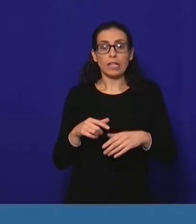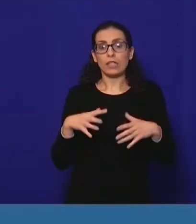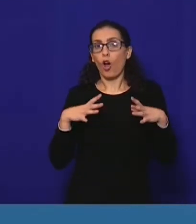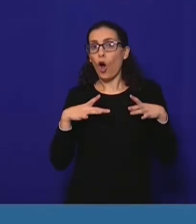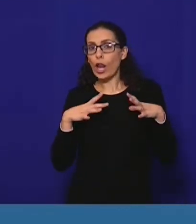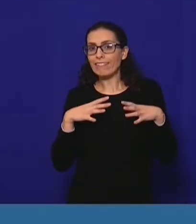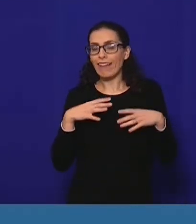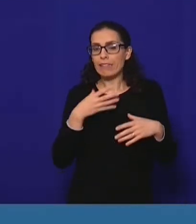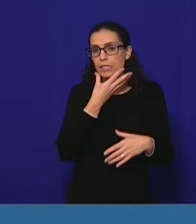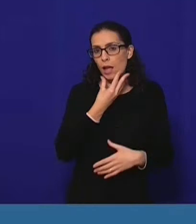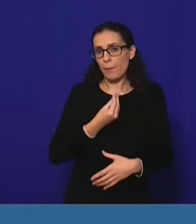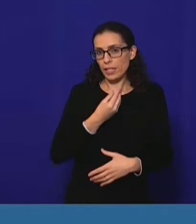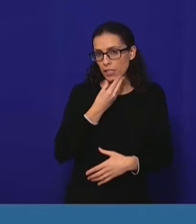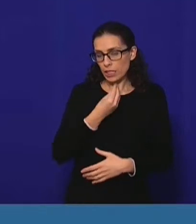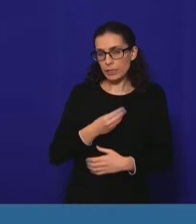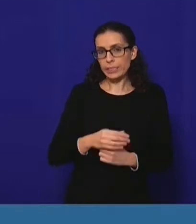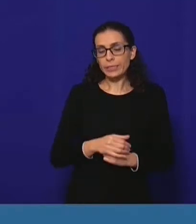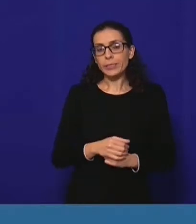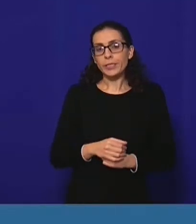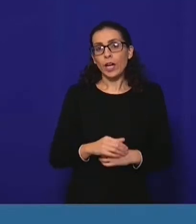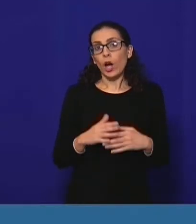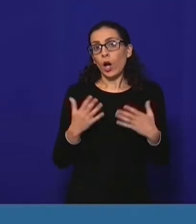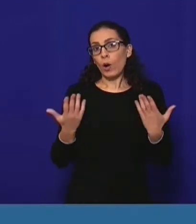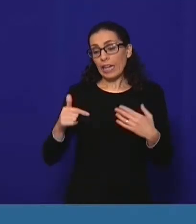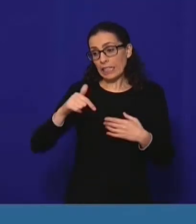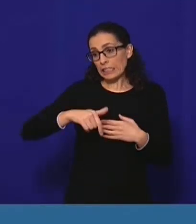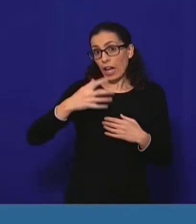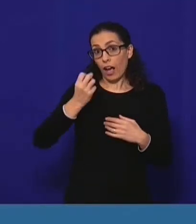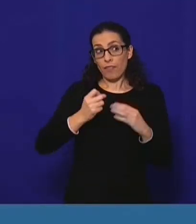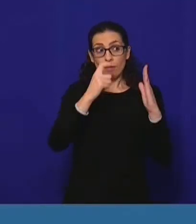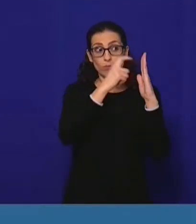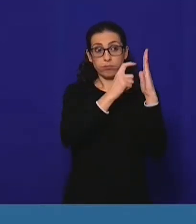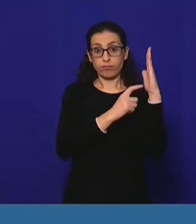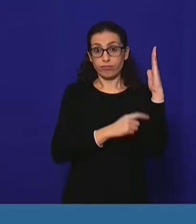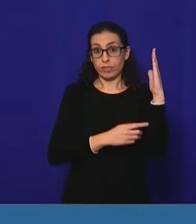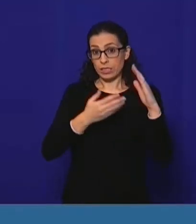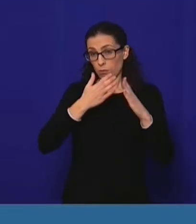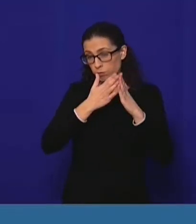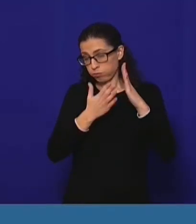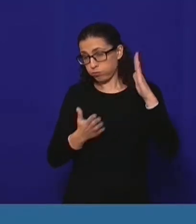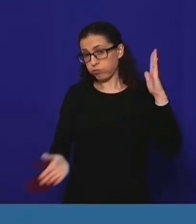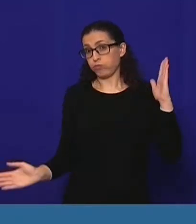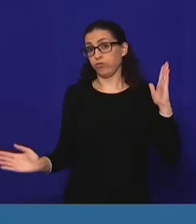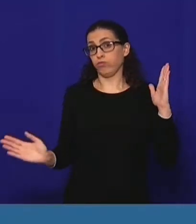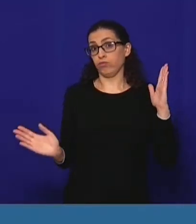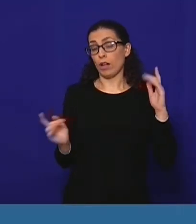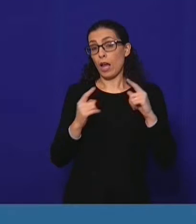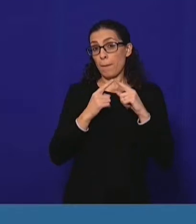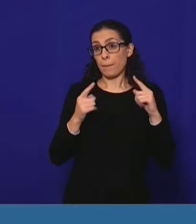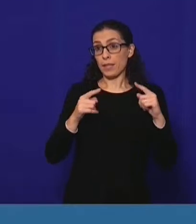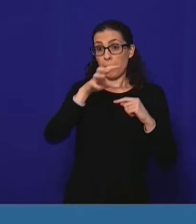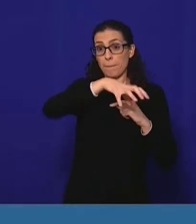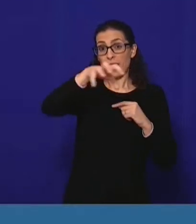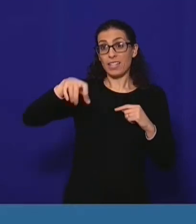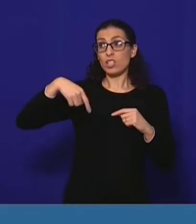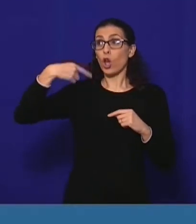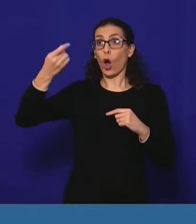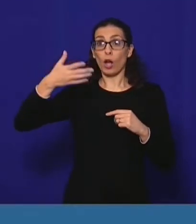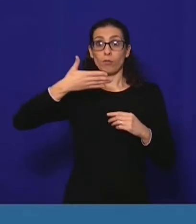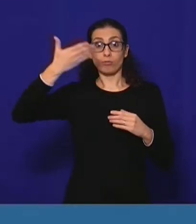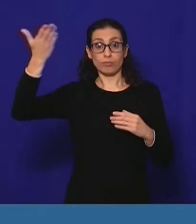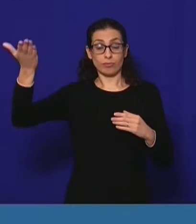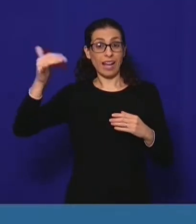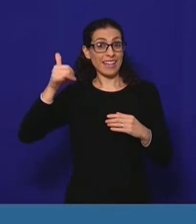tal-miliet ukoll. U allura issa għandna din lista sħiħa propju li dawk in-nies kollha li ġejjin minn hemmhekk jekk huma ma jkunx